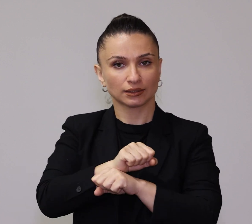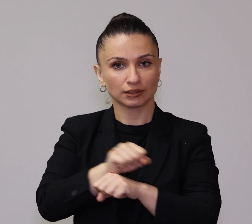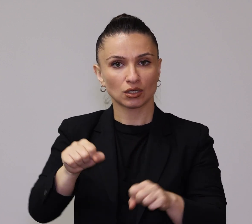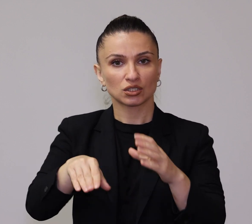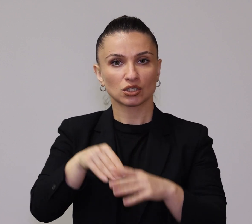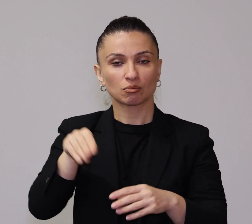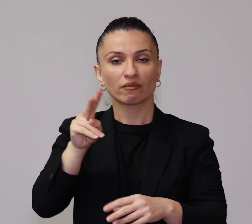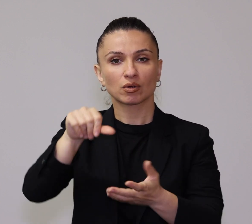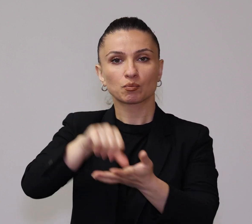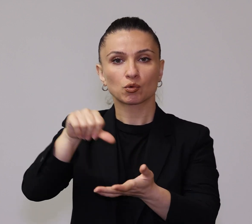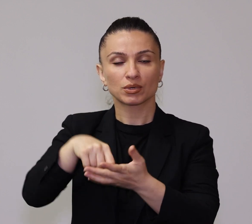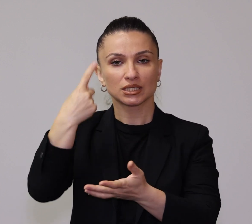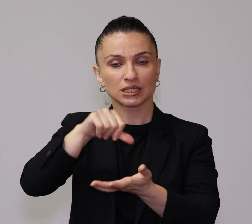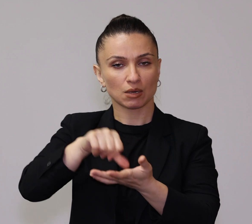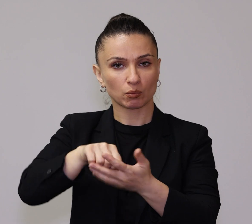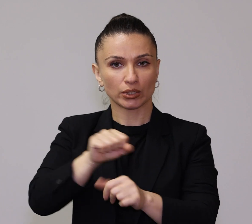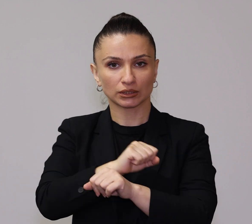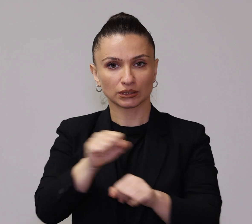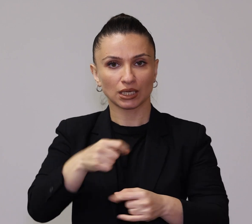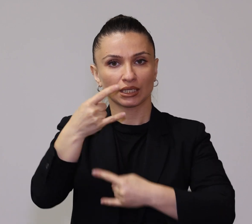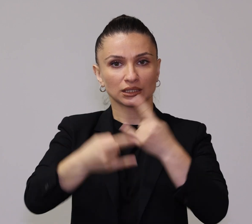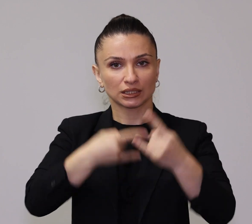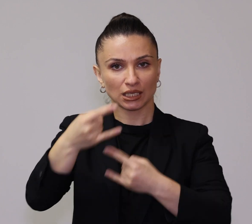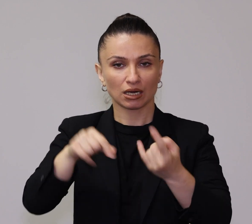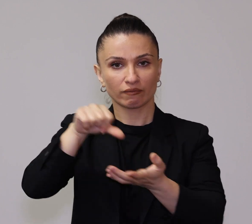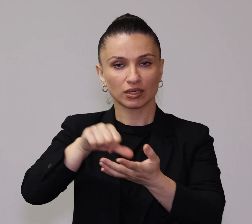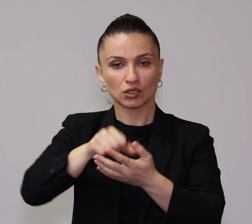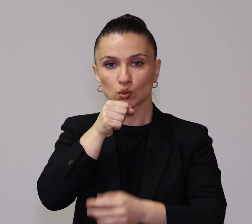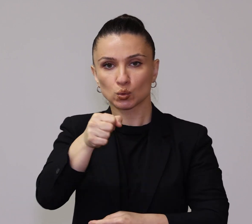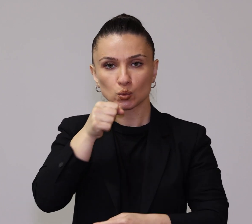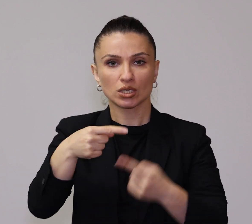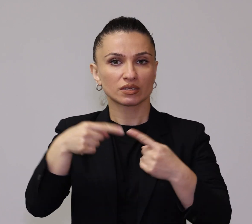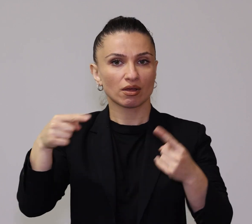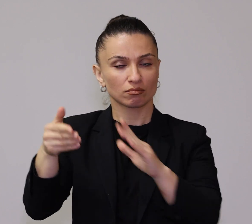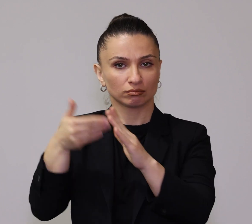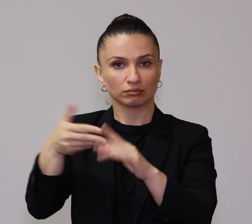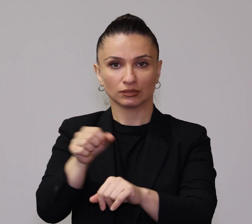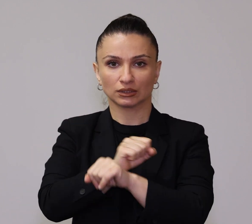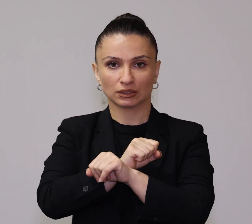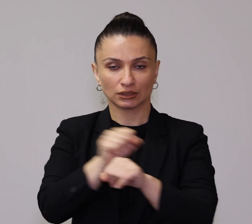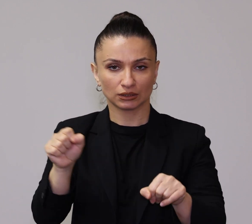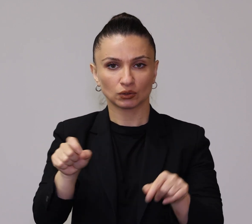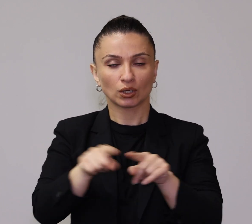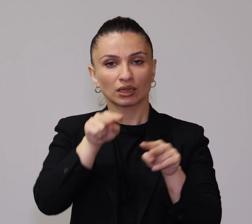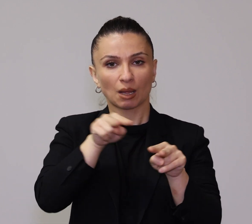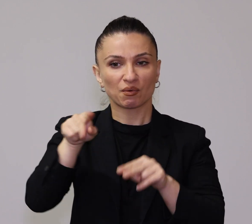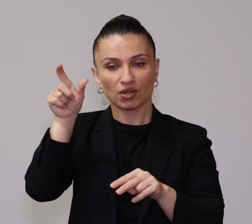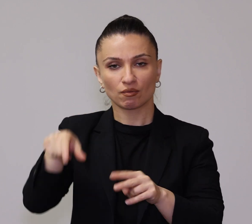საარჩევნო სუბიექტის წარმომადგენლისა, პრესისა და მასობრივი ინფორმაციის სხვა საშუალების წარმომადგენლისა და დამკვირვებლისა.